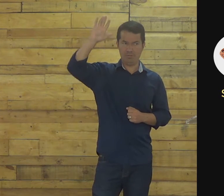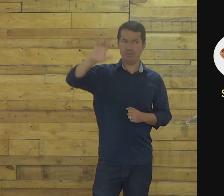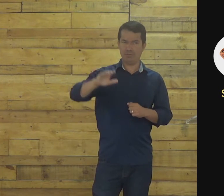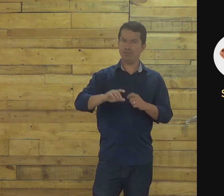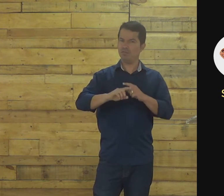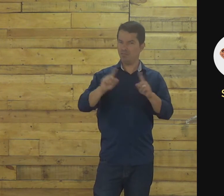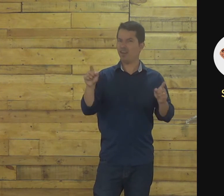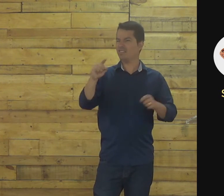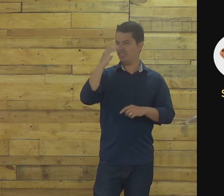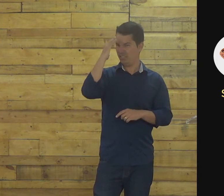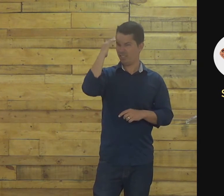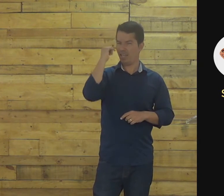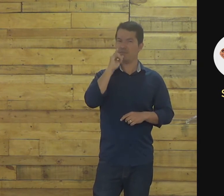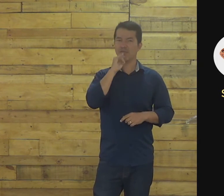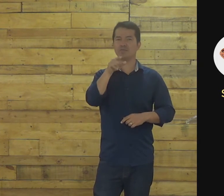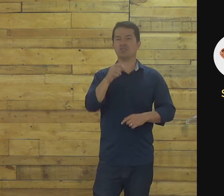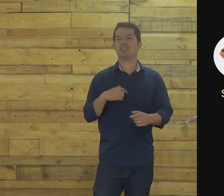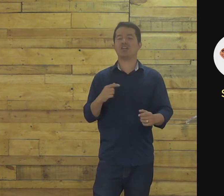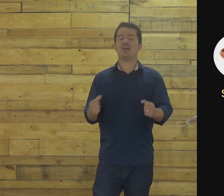levanta a mão.